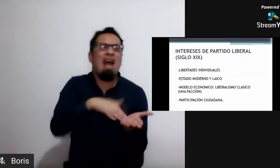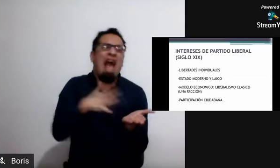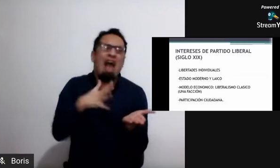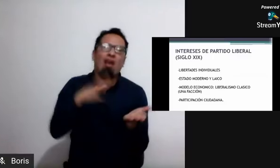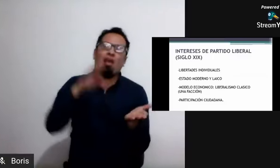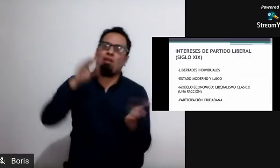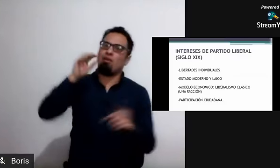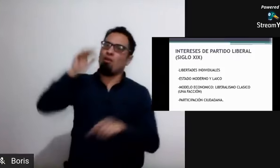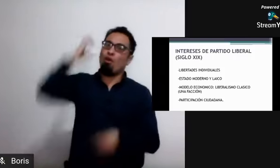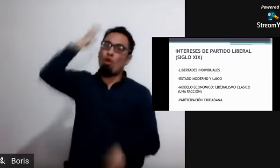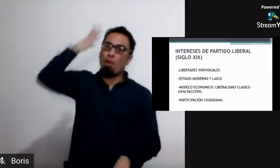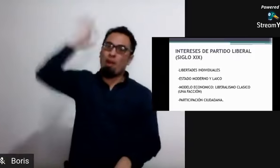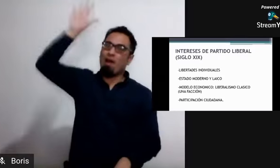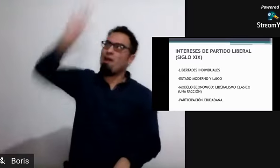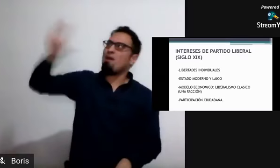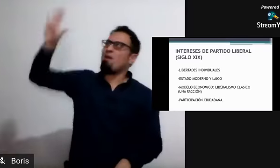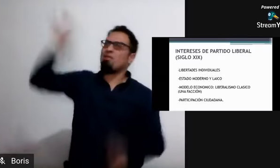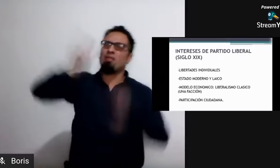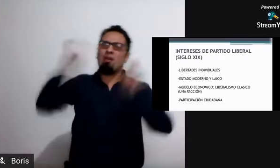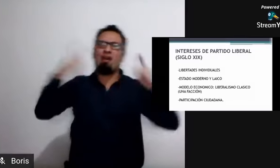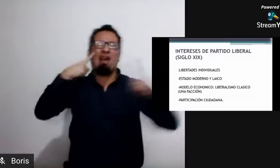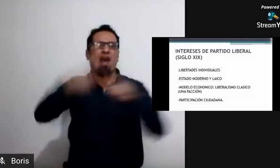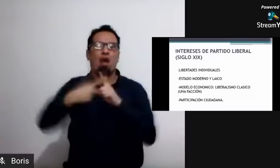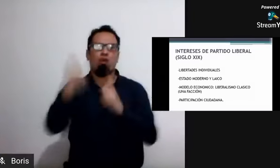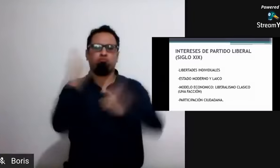eh, digamos, de posturas